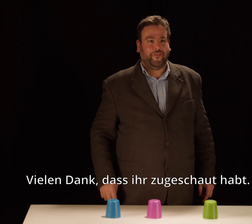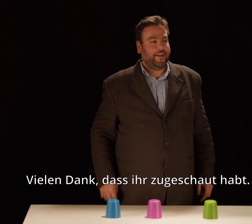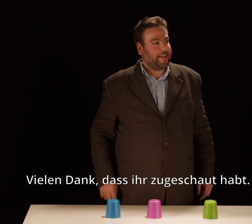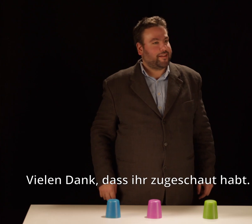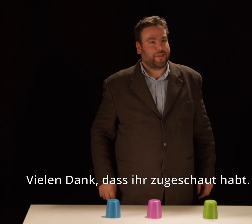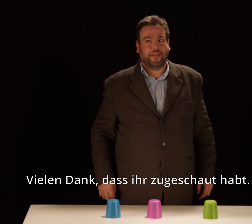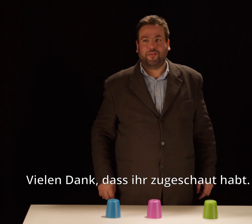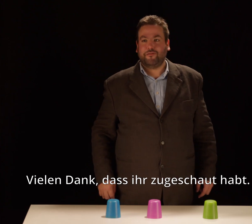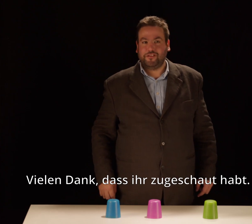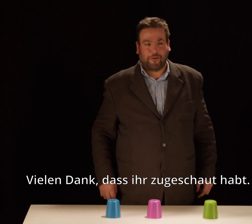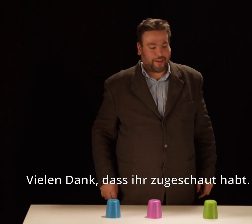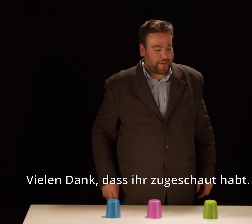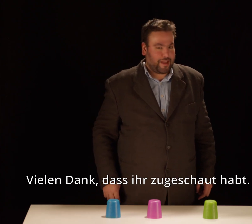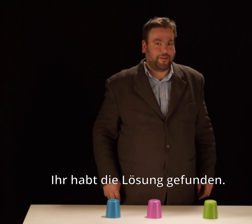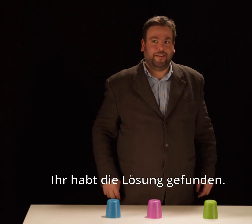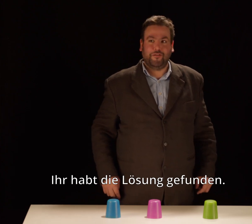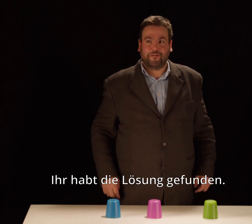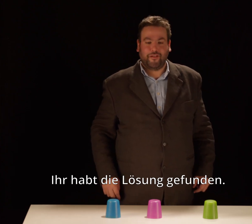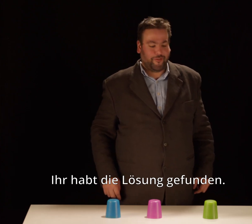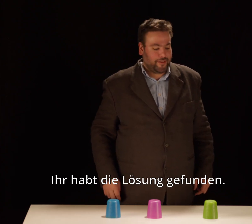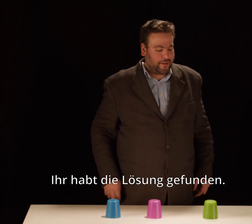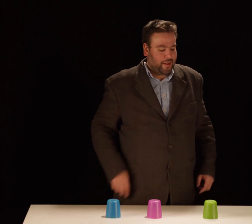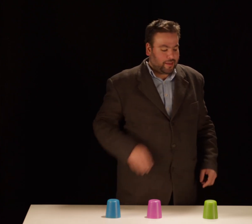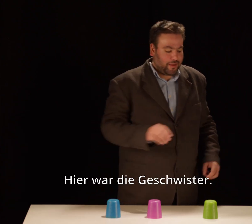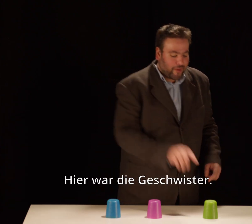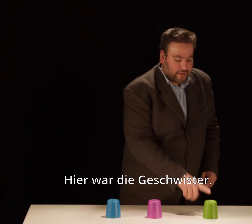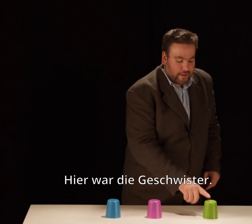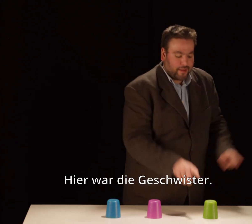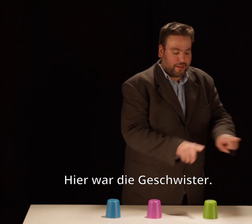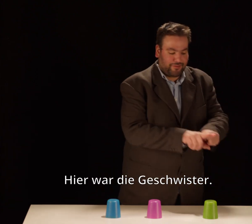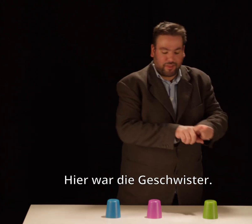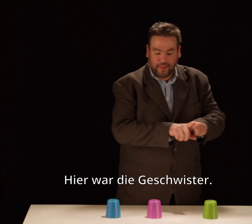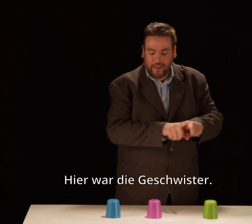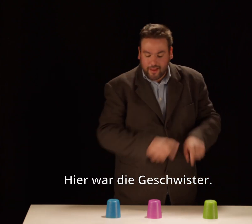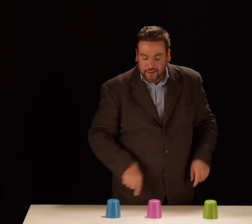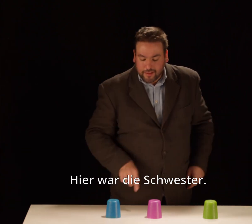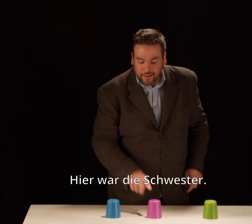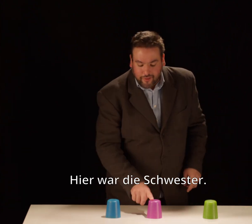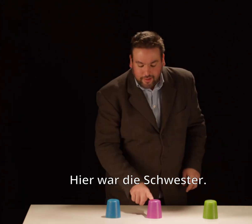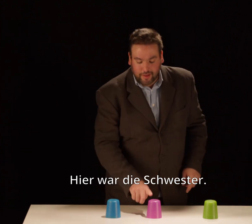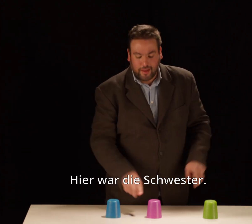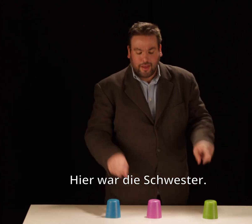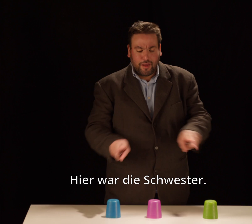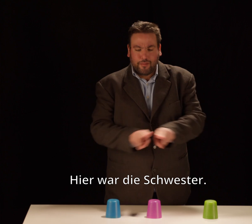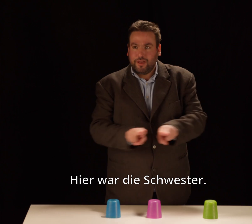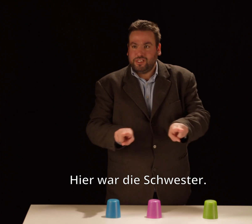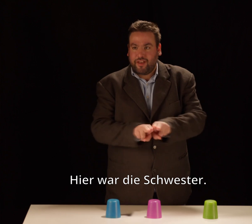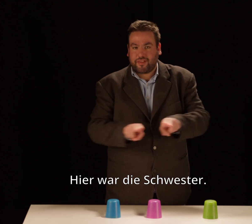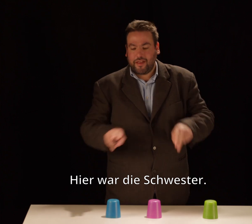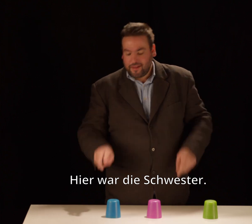Vielen Dank, dass ihr zugeschaut habt. Ihr habt die Lösung gefunden. Hier war die Geschwister, hier war die Schwester,